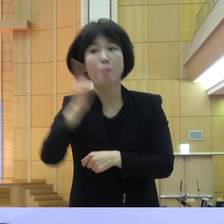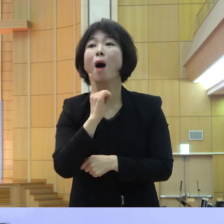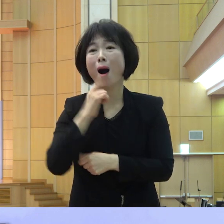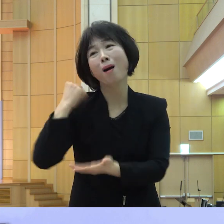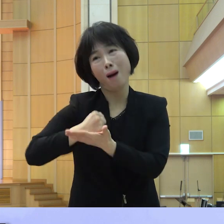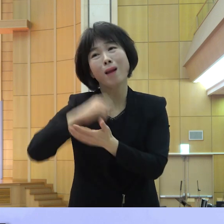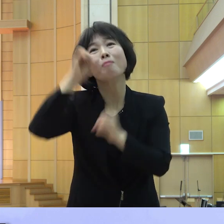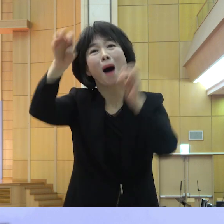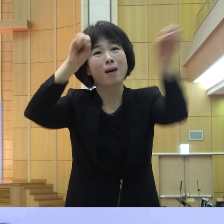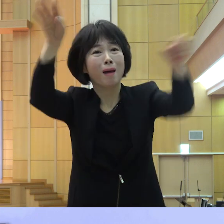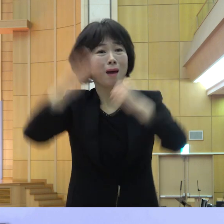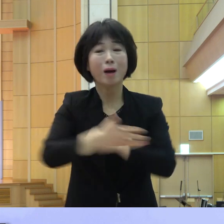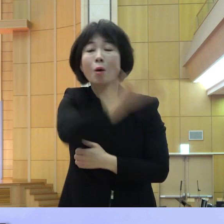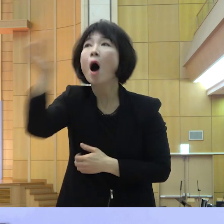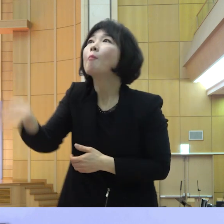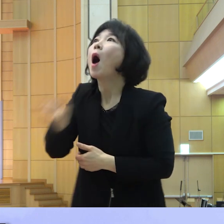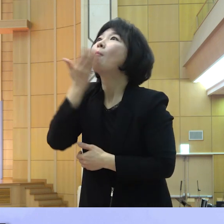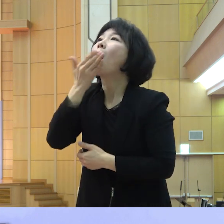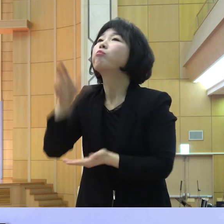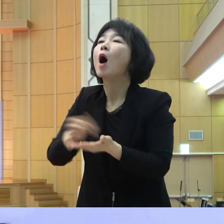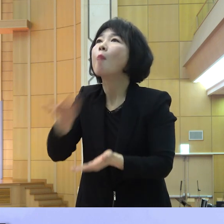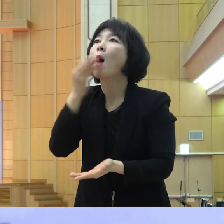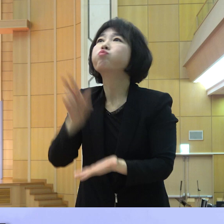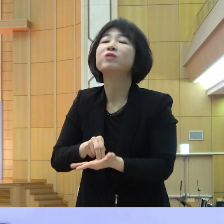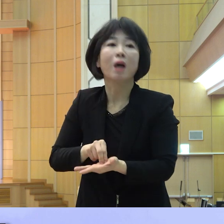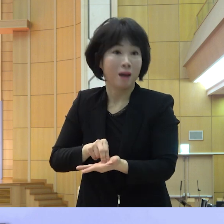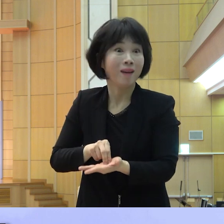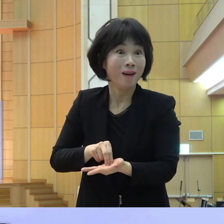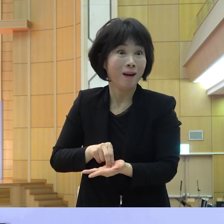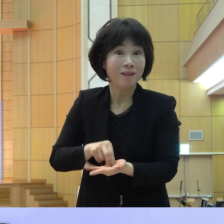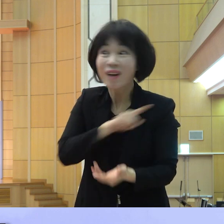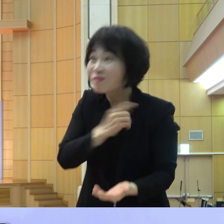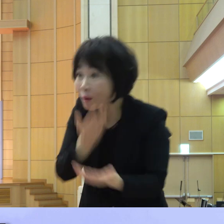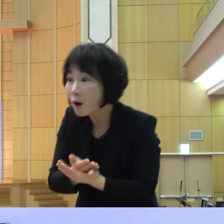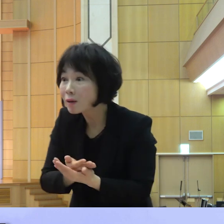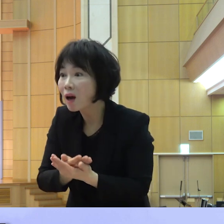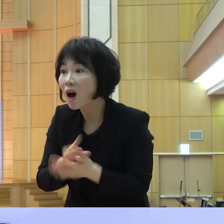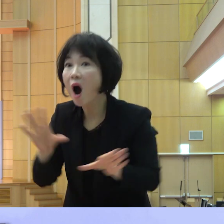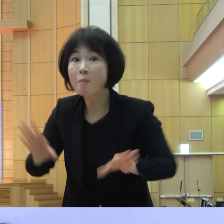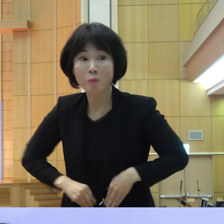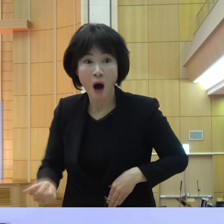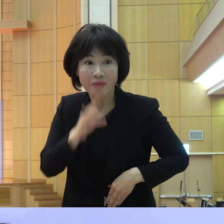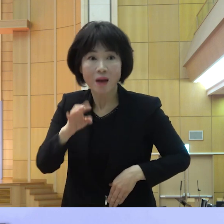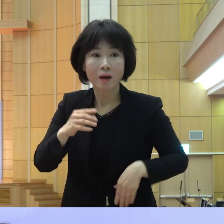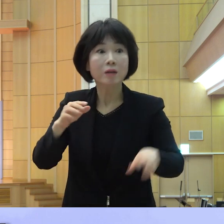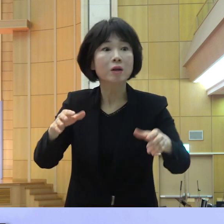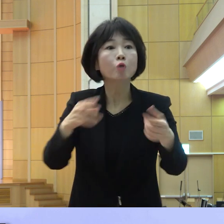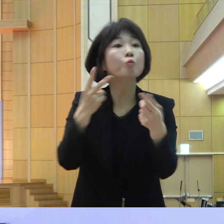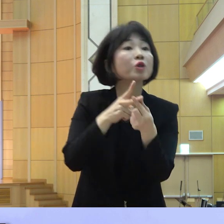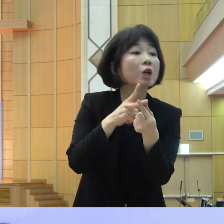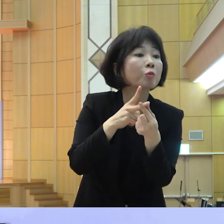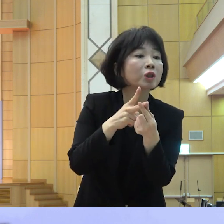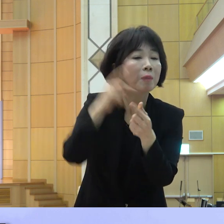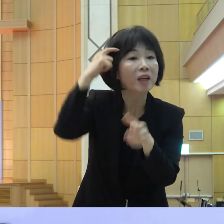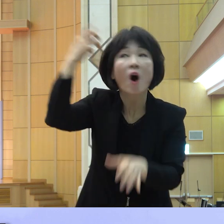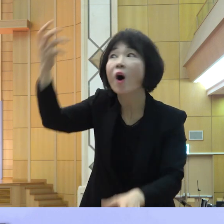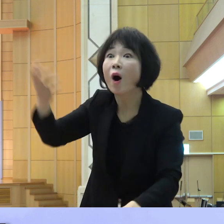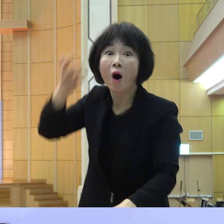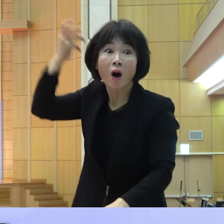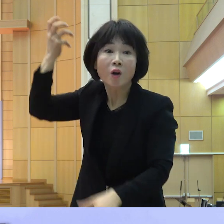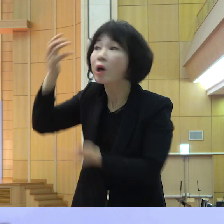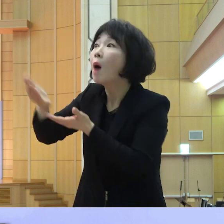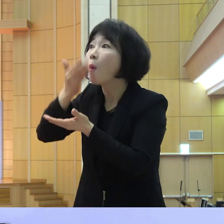이 먹는 문제가 육신적으로 먹는 것도 있지만 영적으로 먹는 게 있어요. 오늘